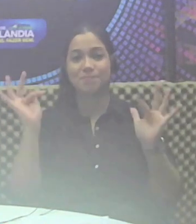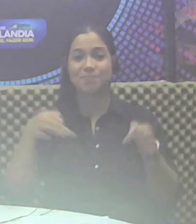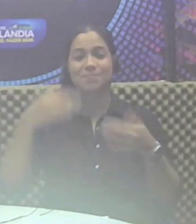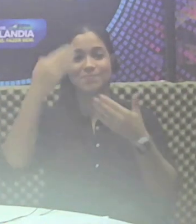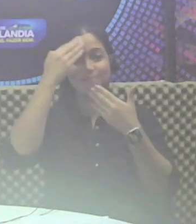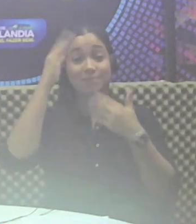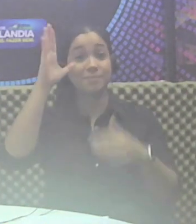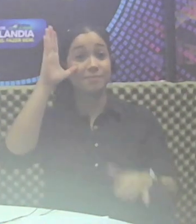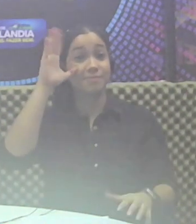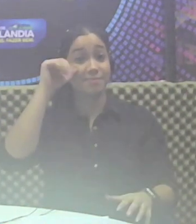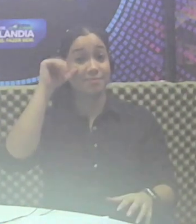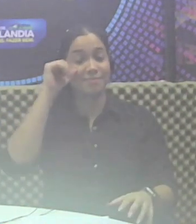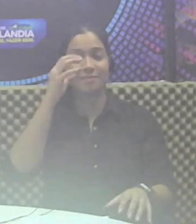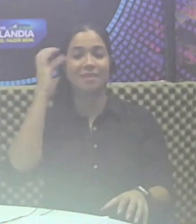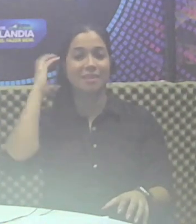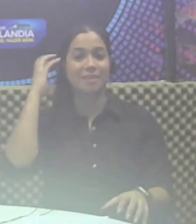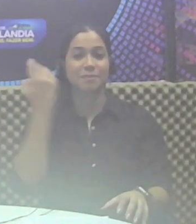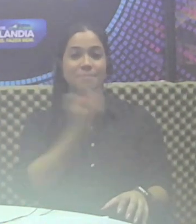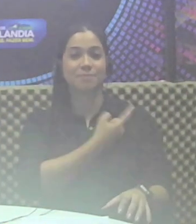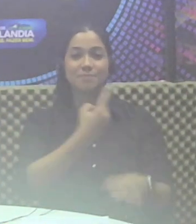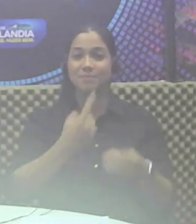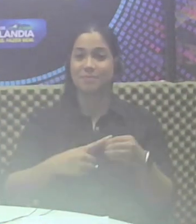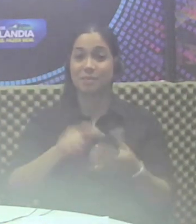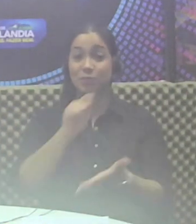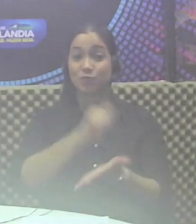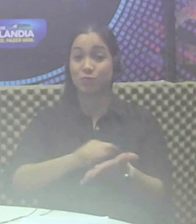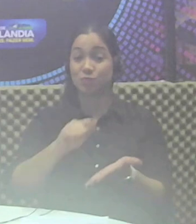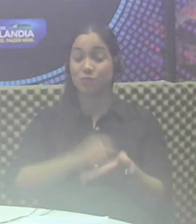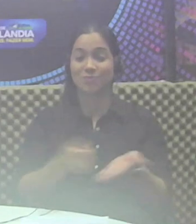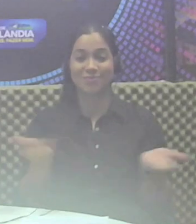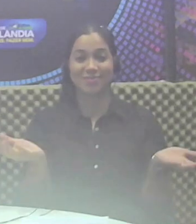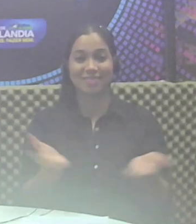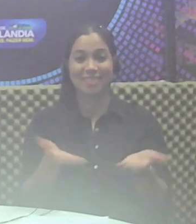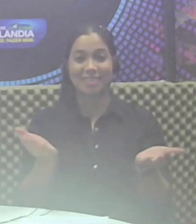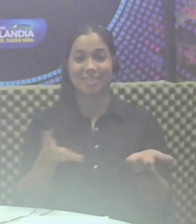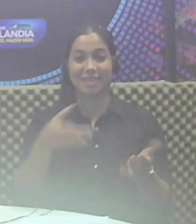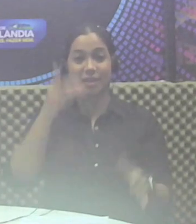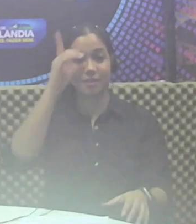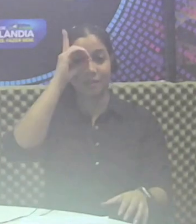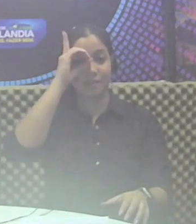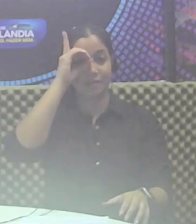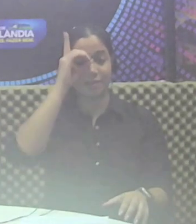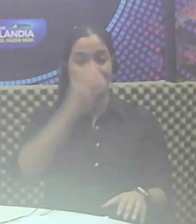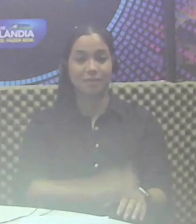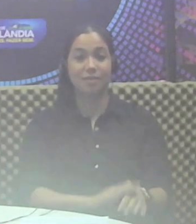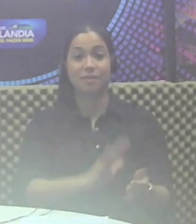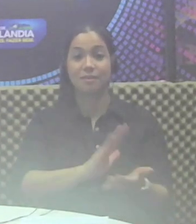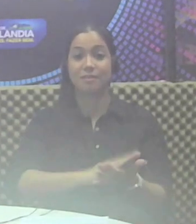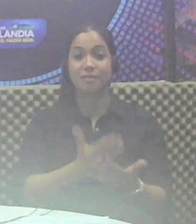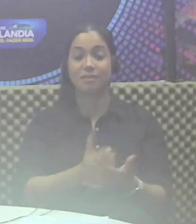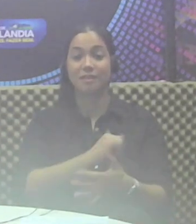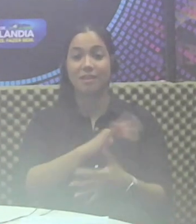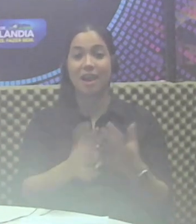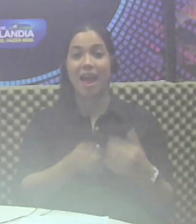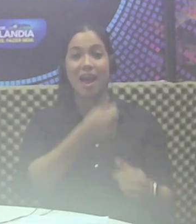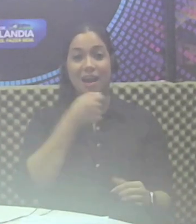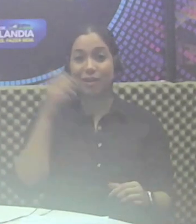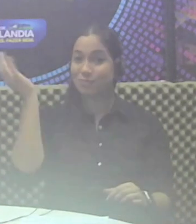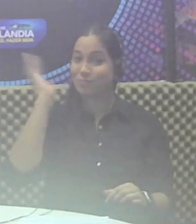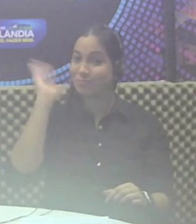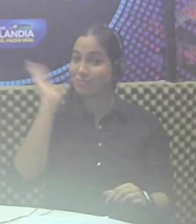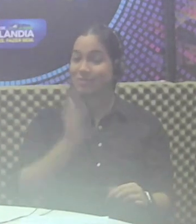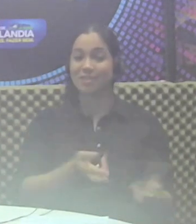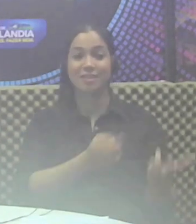aqui. Obrigado pela sua audiência. Rádio Nossa Cidade. Jornalista responsável pela edição, Daniela Aires. Tradução em Libras,